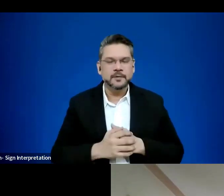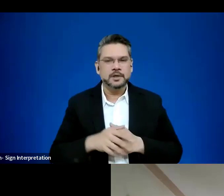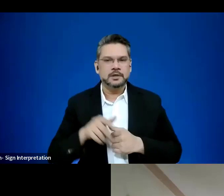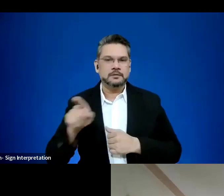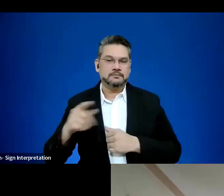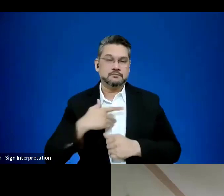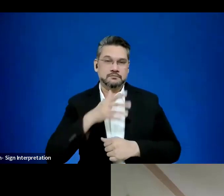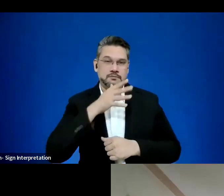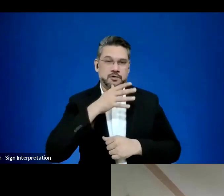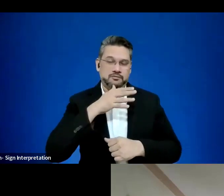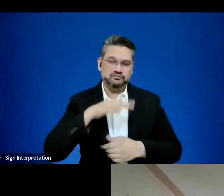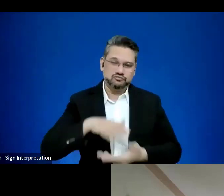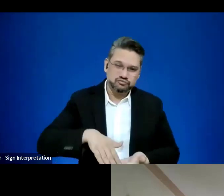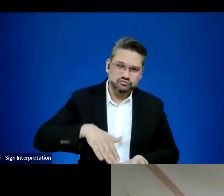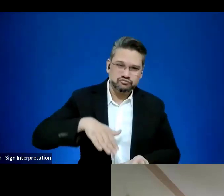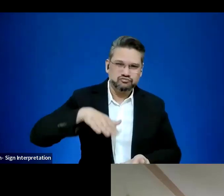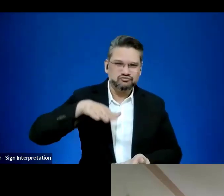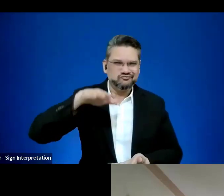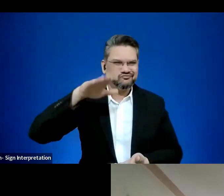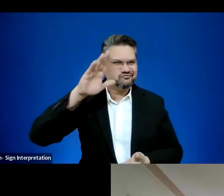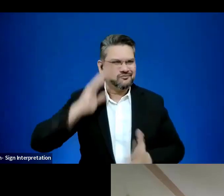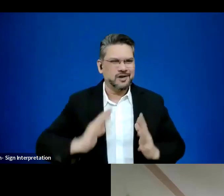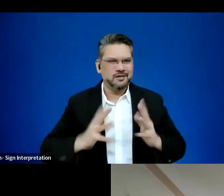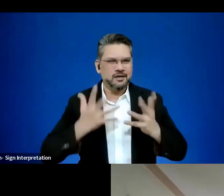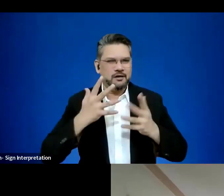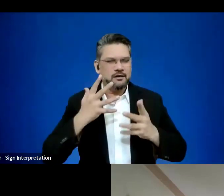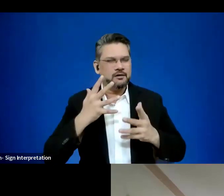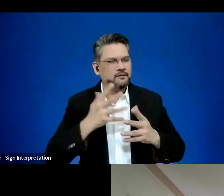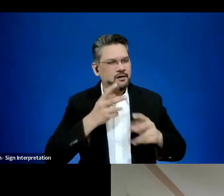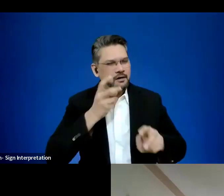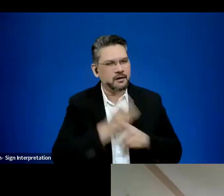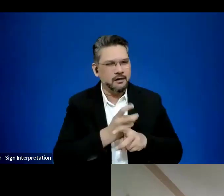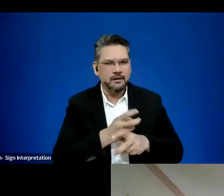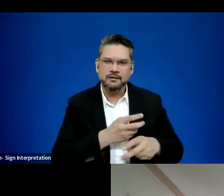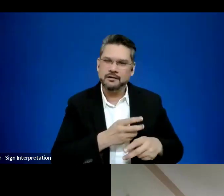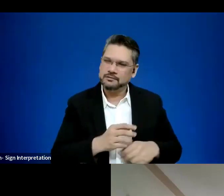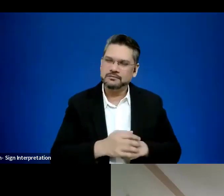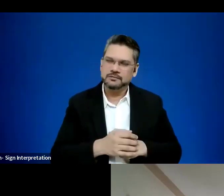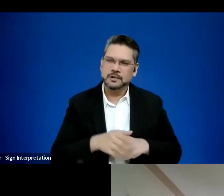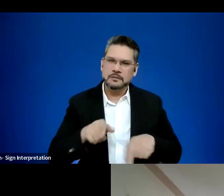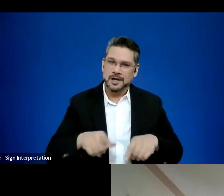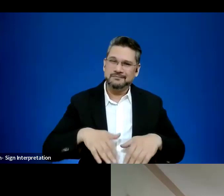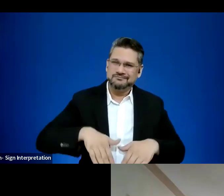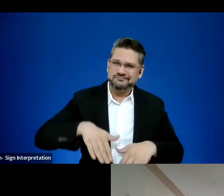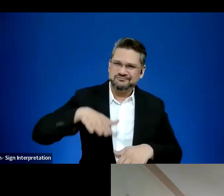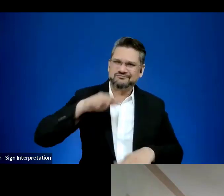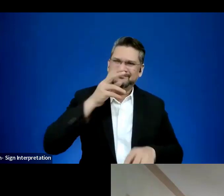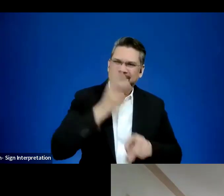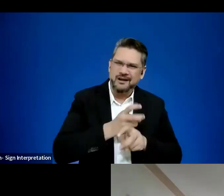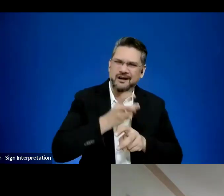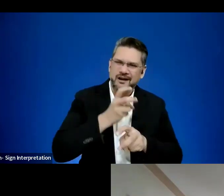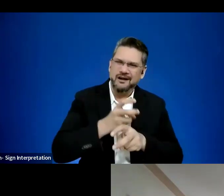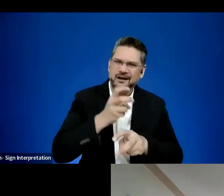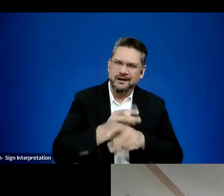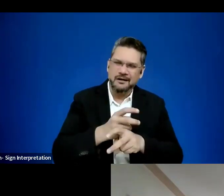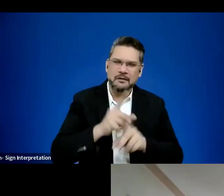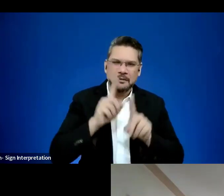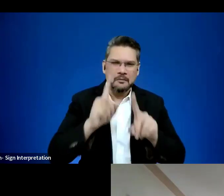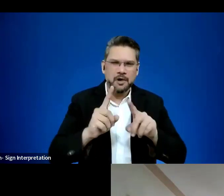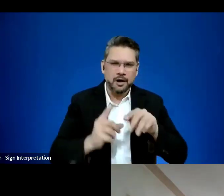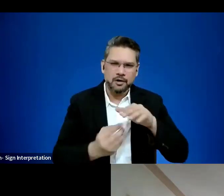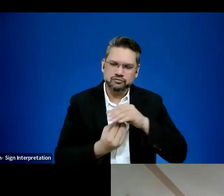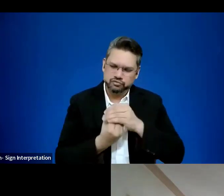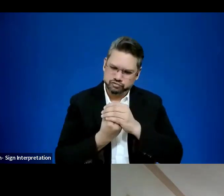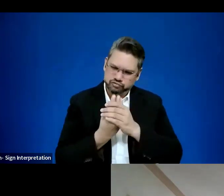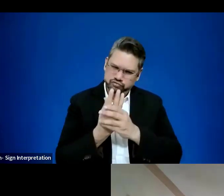而他呢我也非常我的妈妈呢他呢是非常呢对人类非常